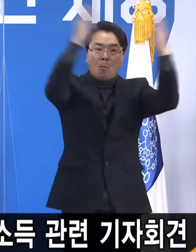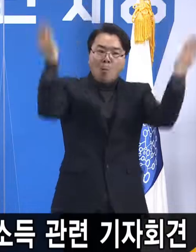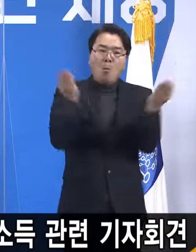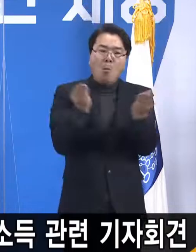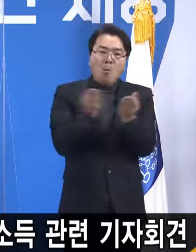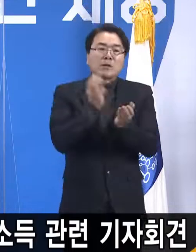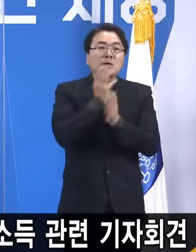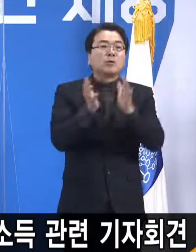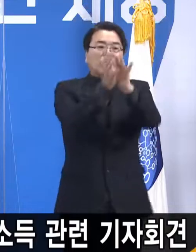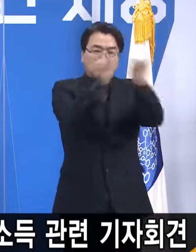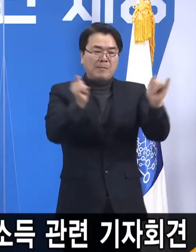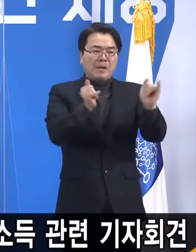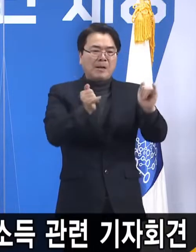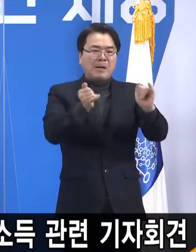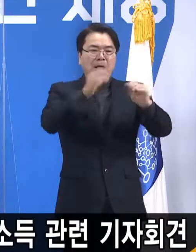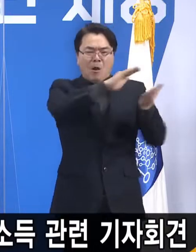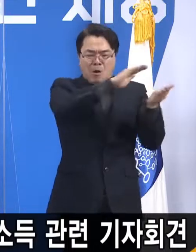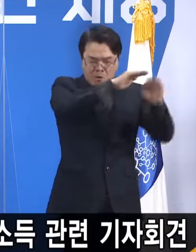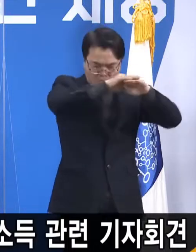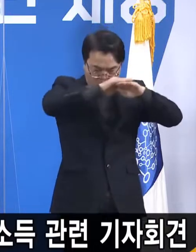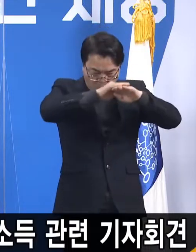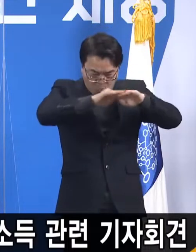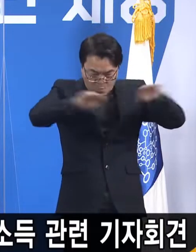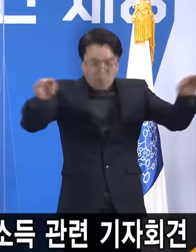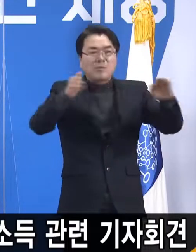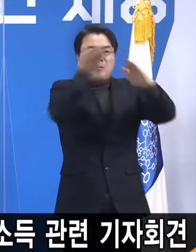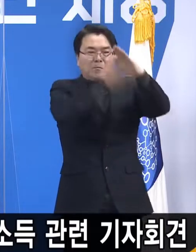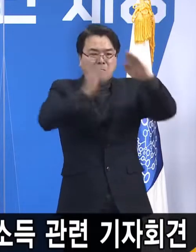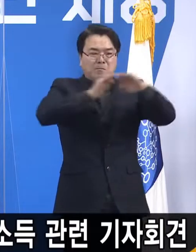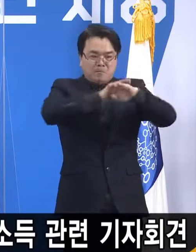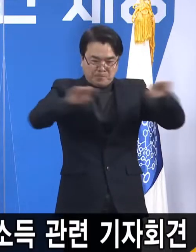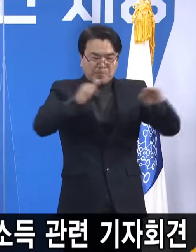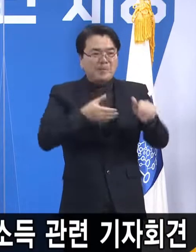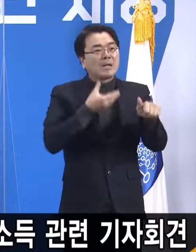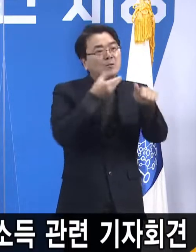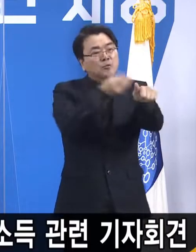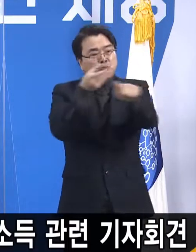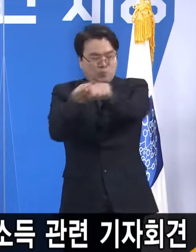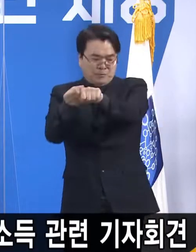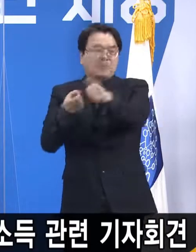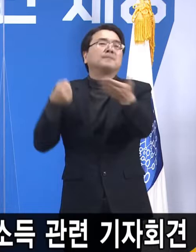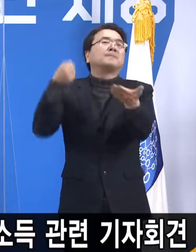도민에게 공평하게 지역화폐로 재난지원금을 지급하기로 했습니다.